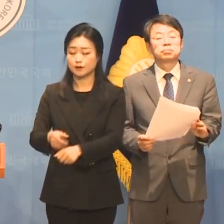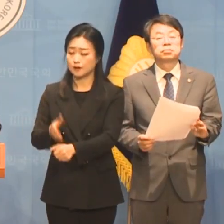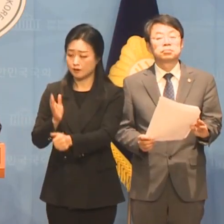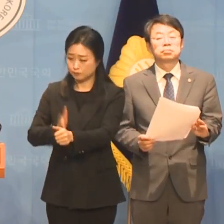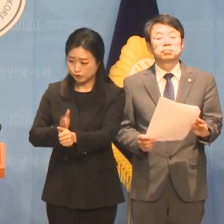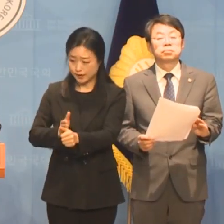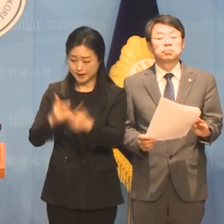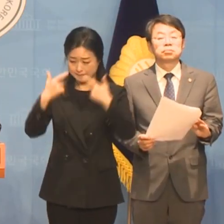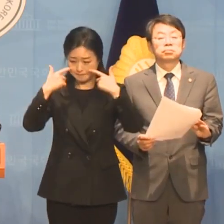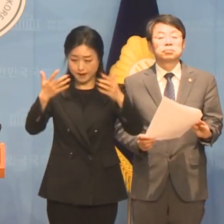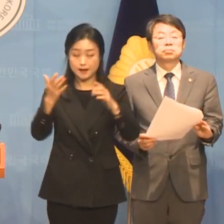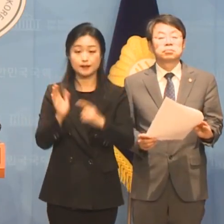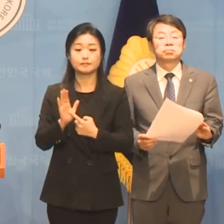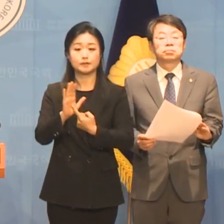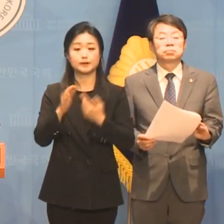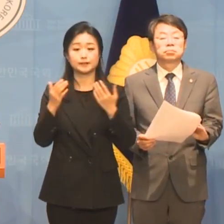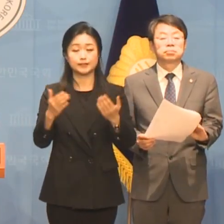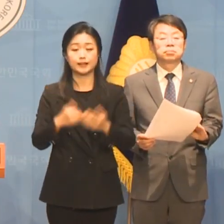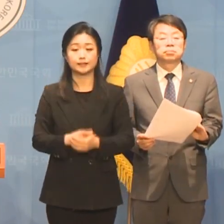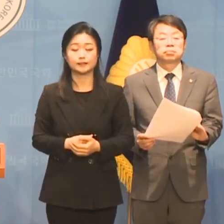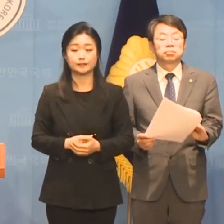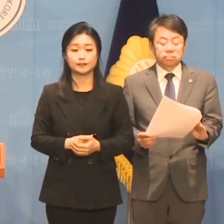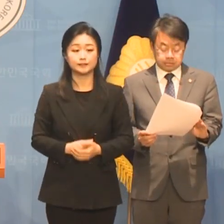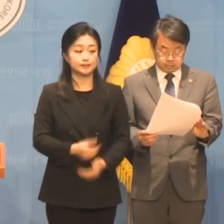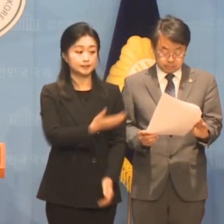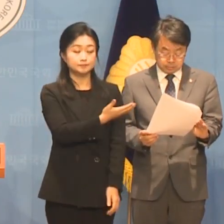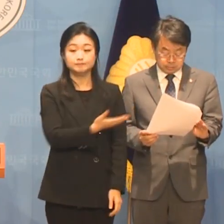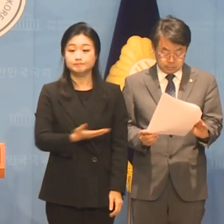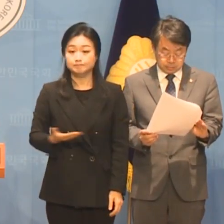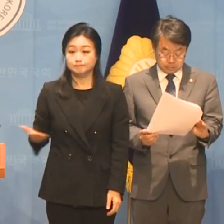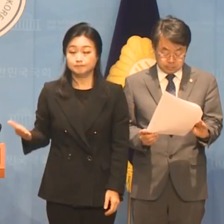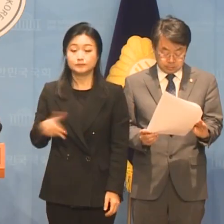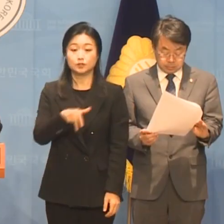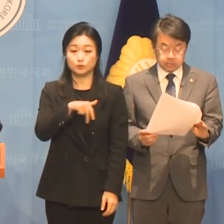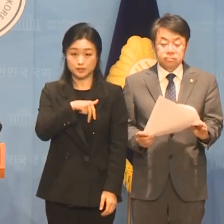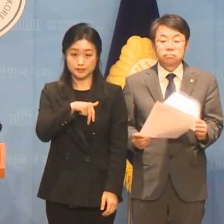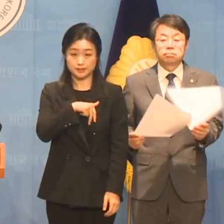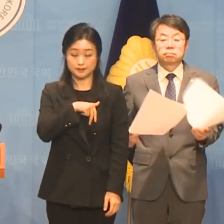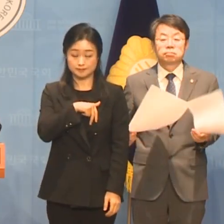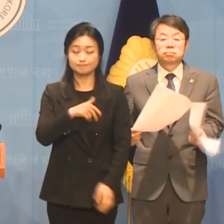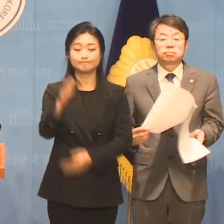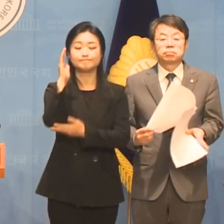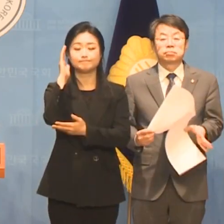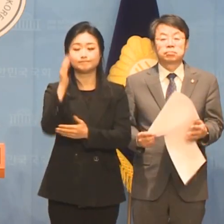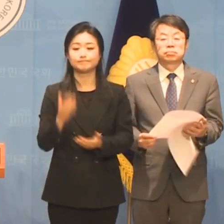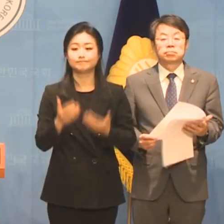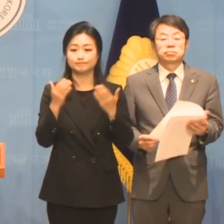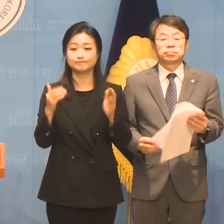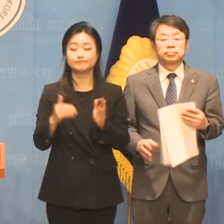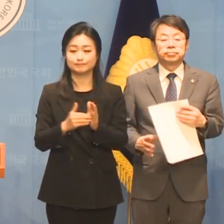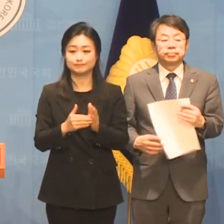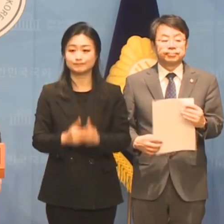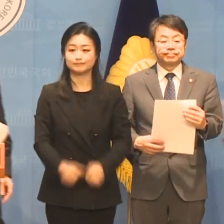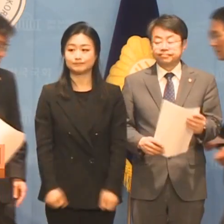한번 강력히 요구합니다. 환경노동위원회 소속 야당 국회의원 일동 이상입니다.